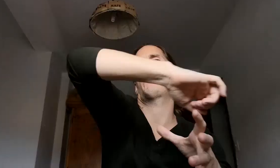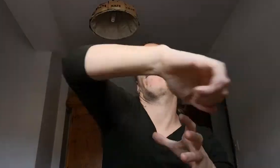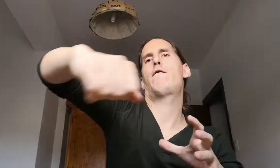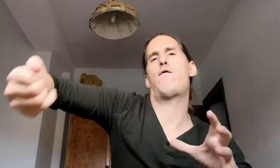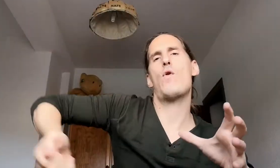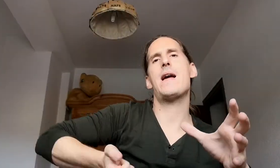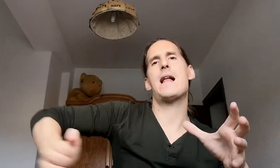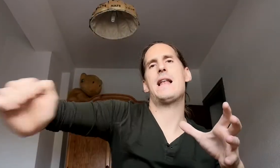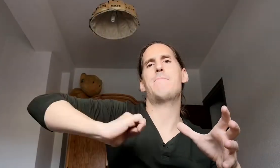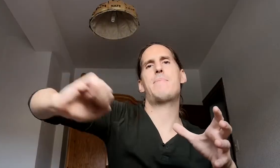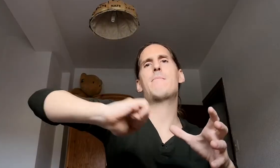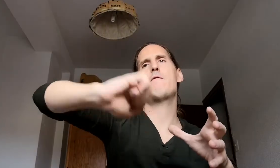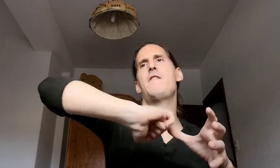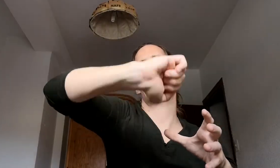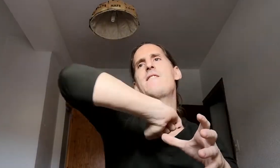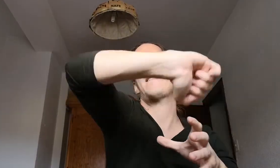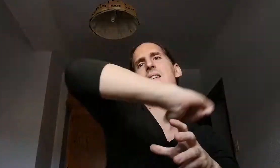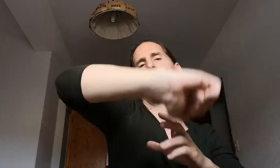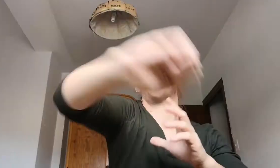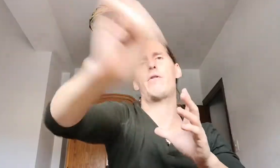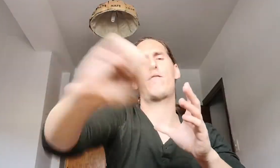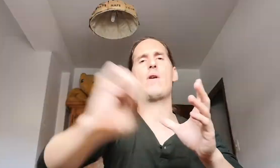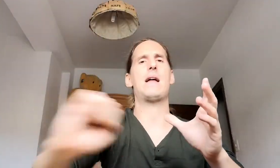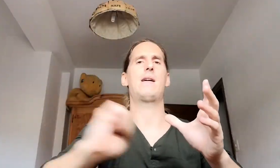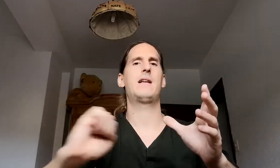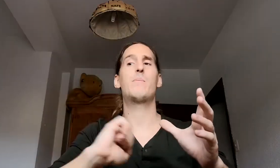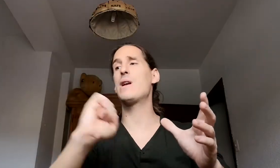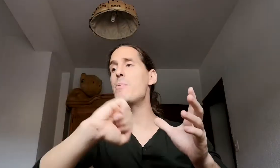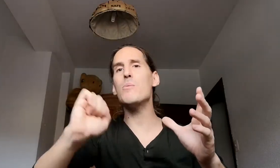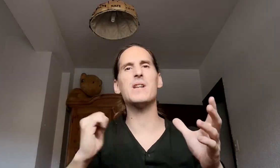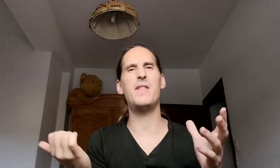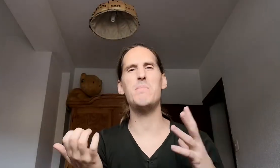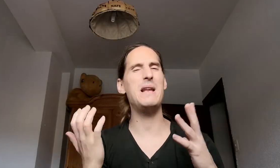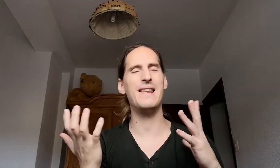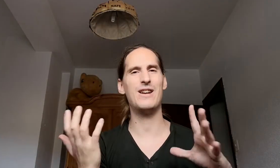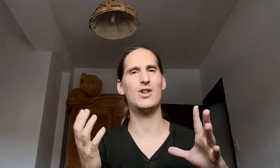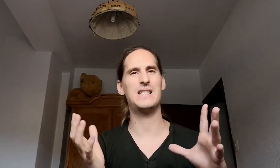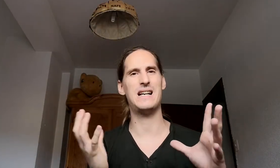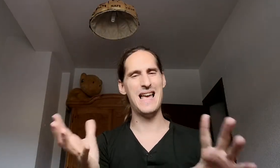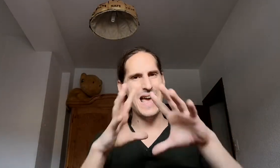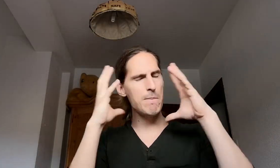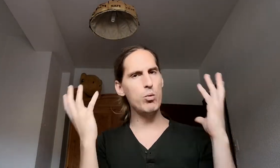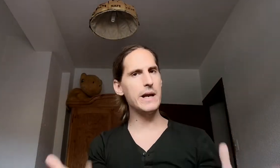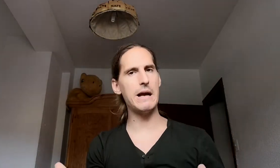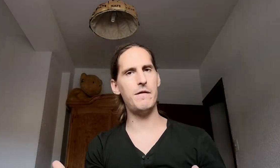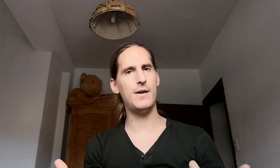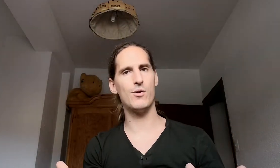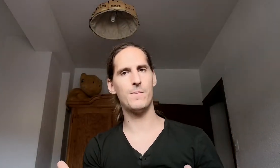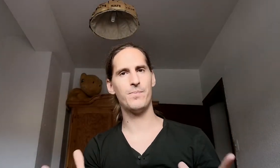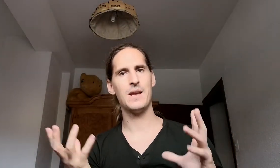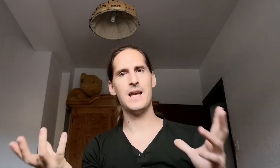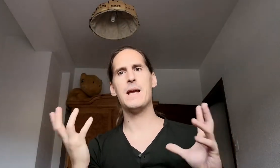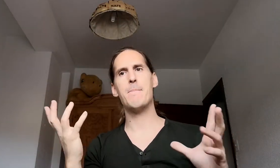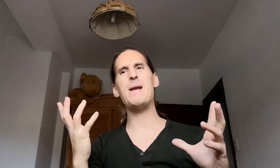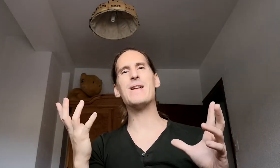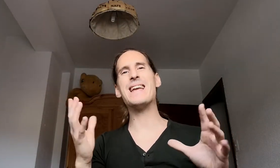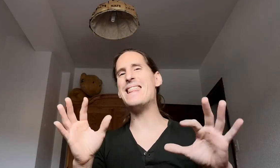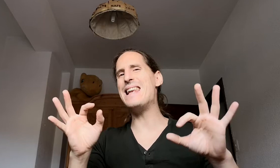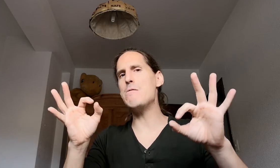por fuera, limpiamos bien, y por fuera. Que podemos hacer miles de cosas. Es muy gráfico. Pero que quede